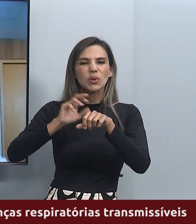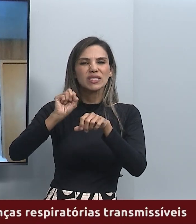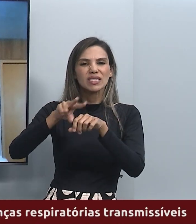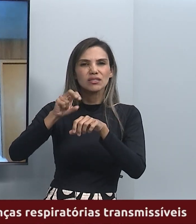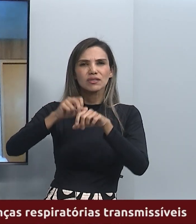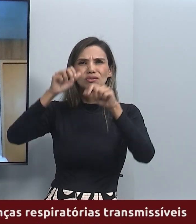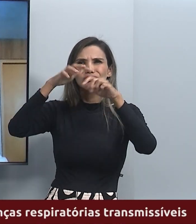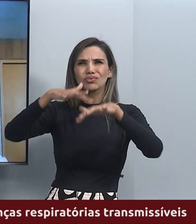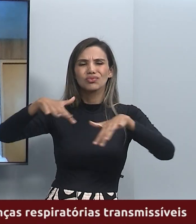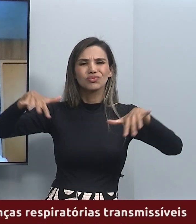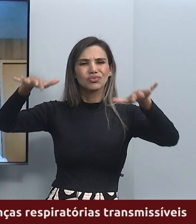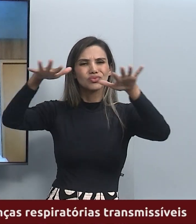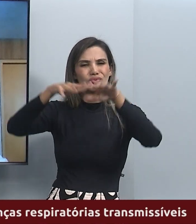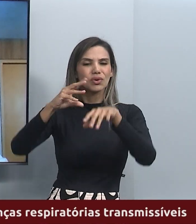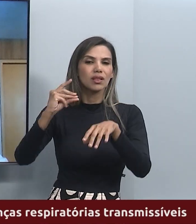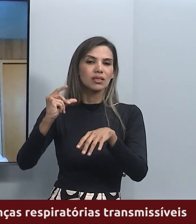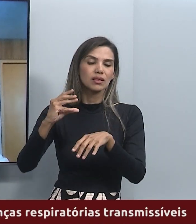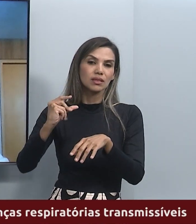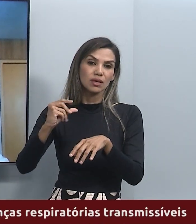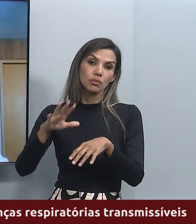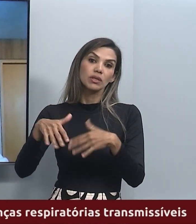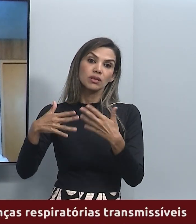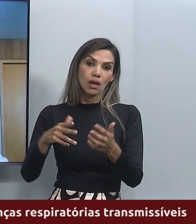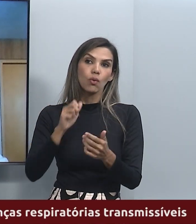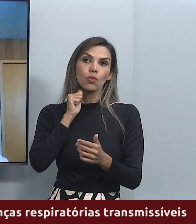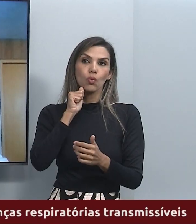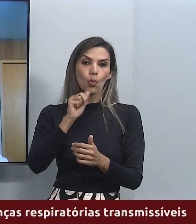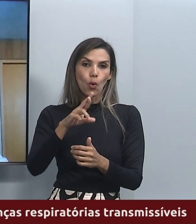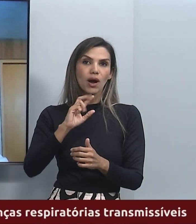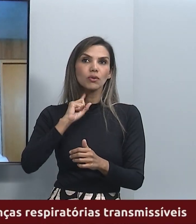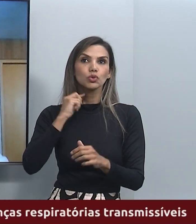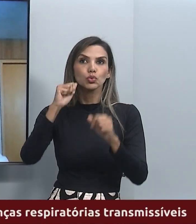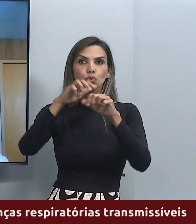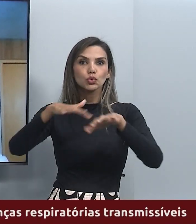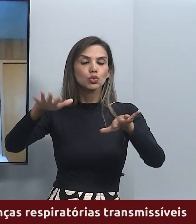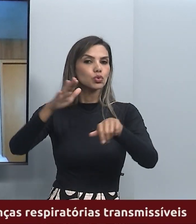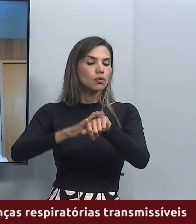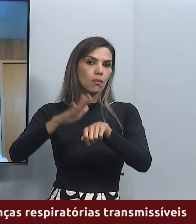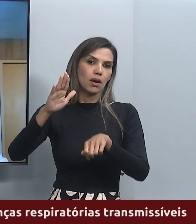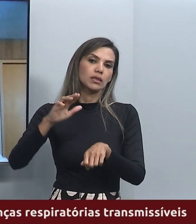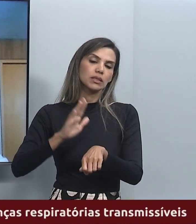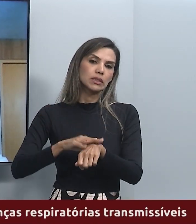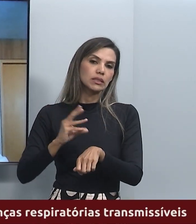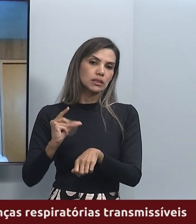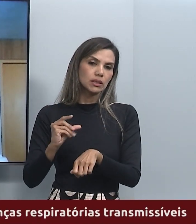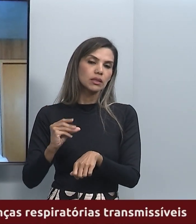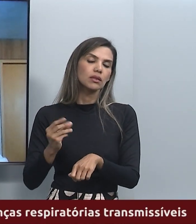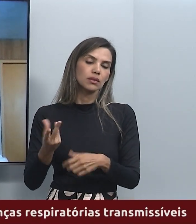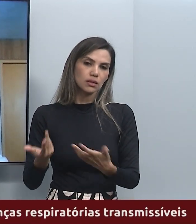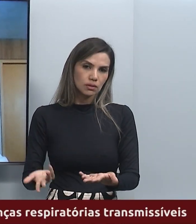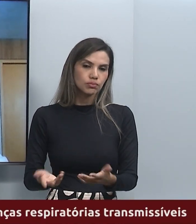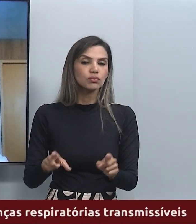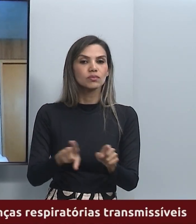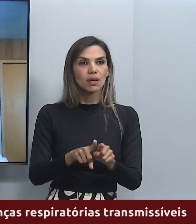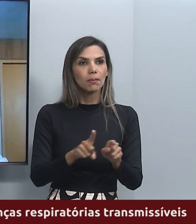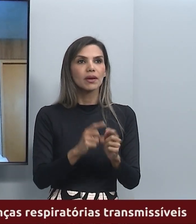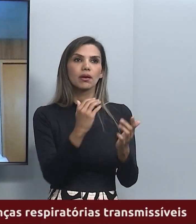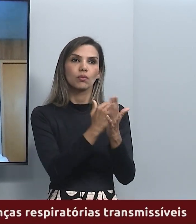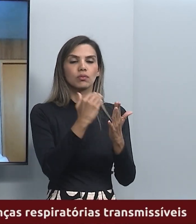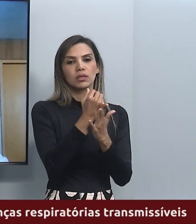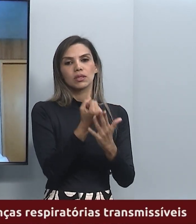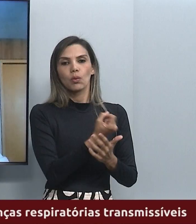Traduzindo isso, a gente quer dizer que o ar fica mais poluído. Temos também as queimadas, um aumento enorme, né, da